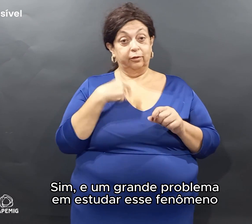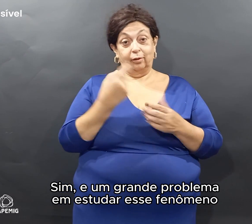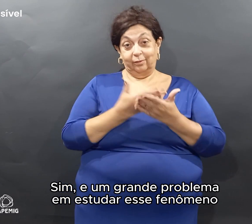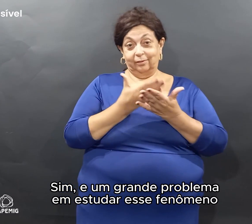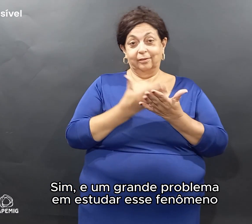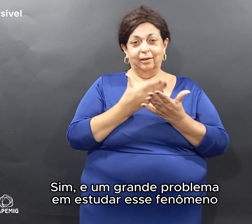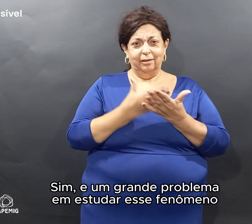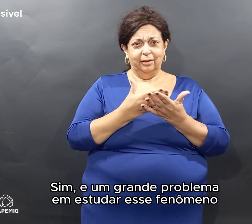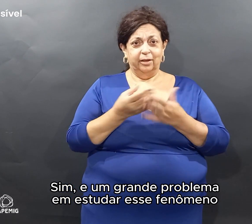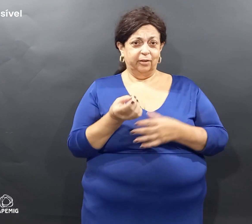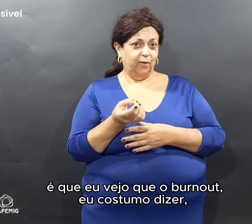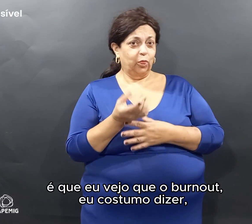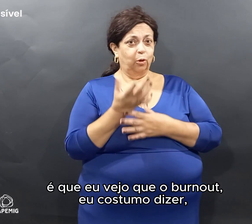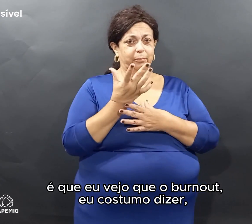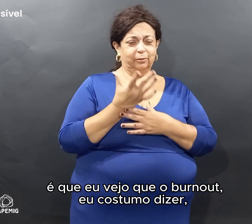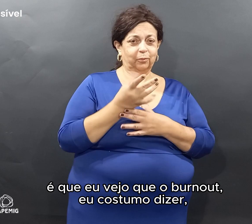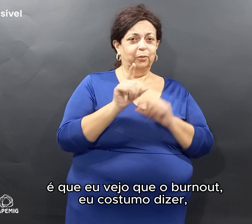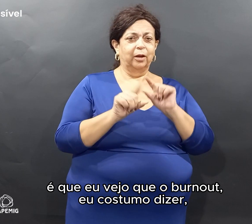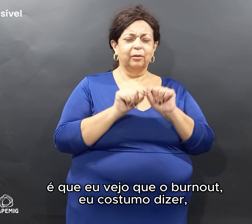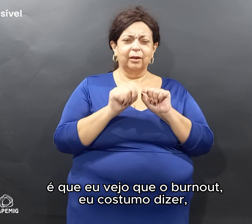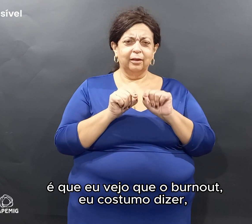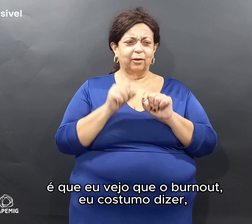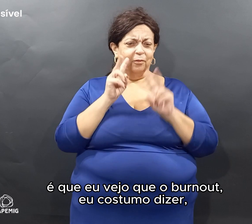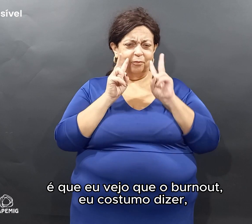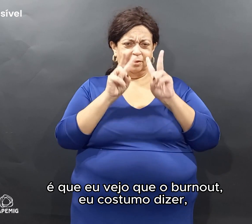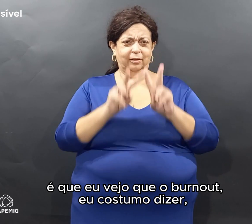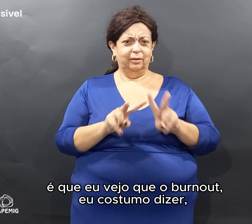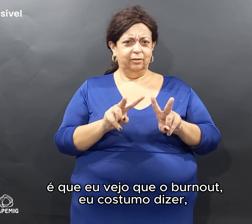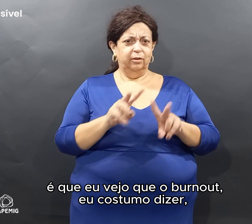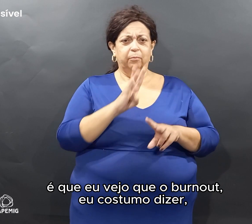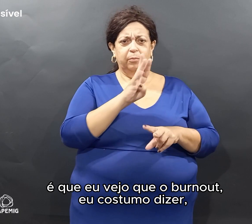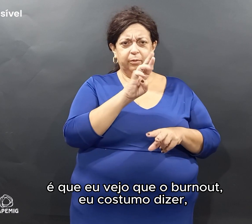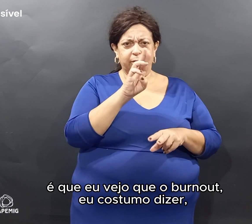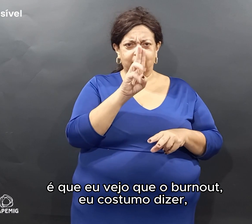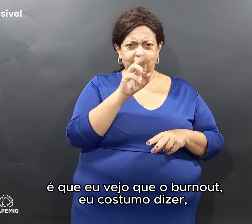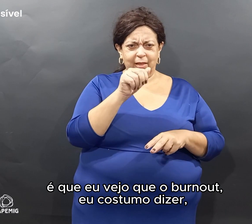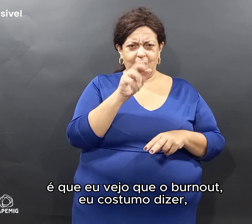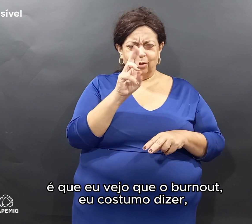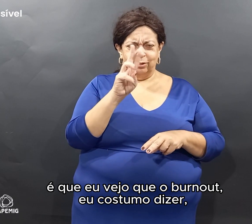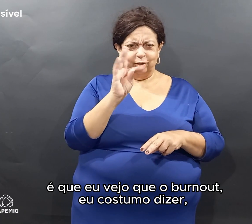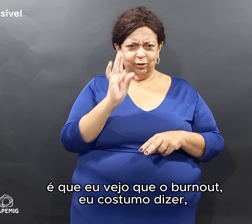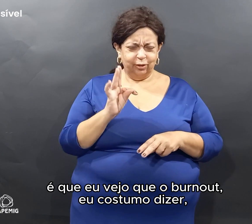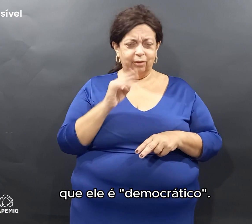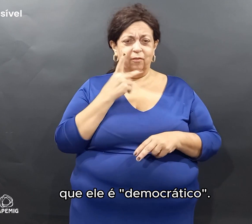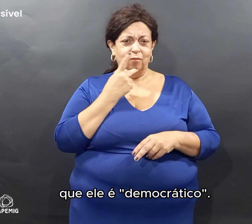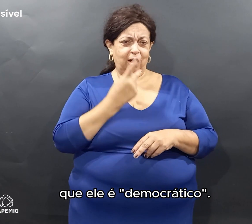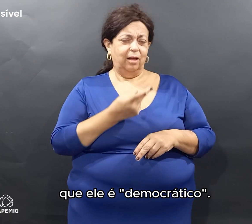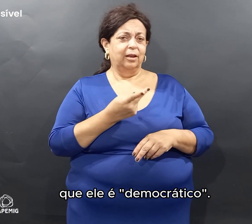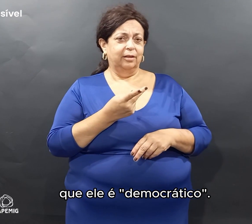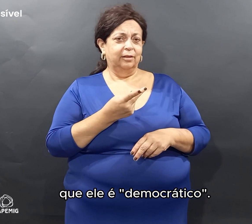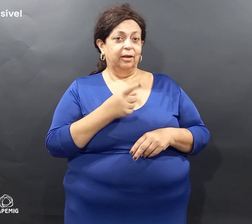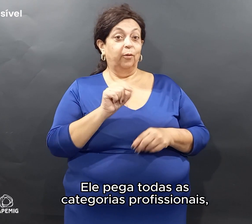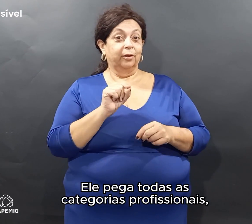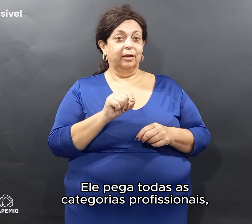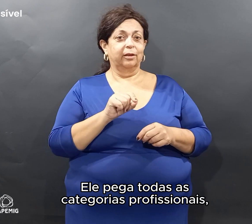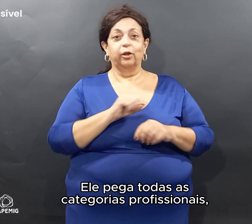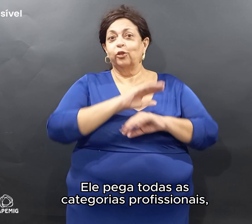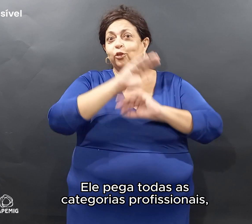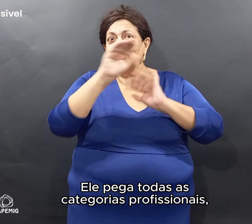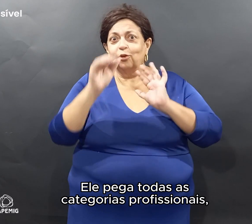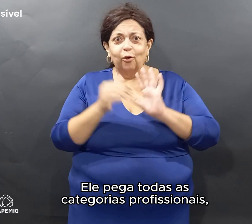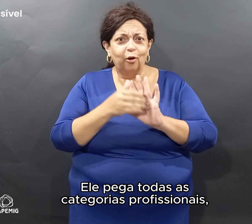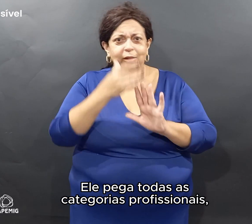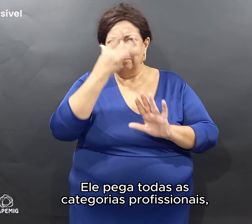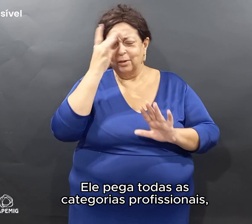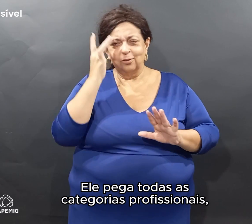estudar esse fenômeno é que eu vejo que o burnout, eu costumo dizer que ele é democrático, né? Ele pega todas